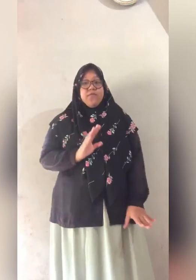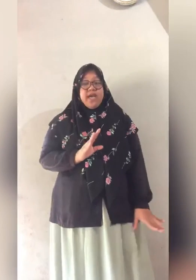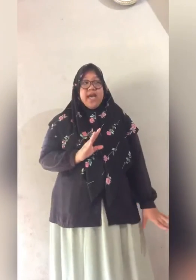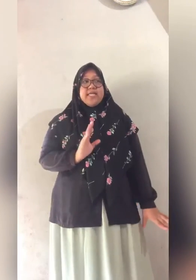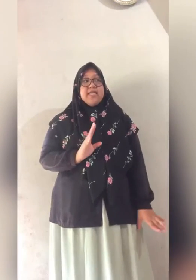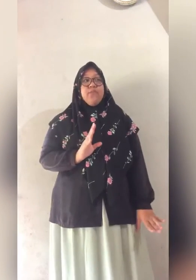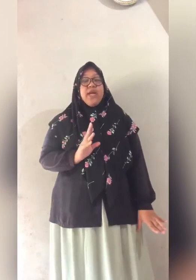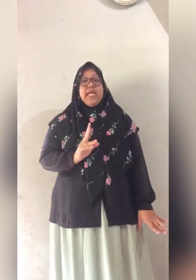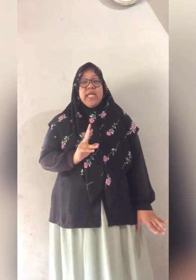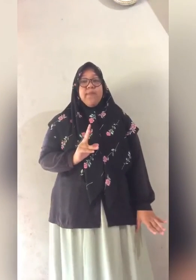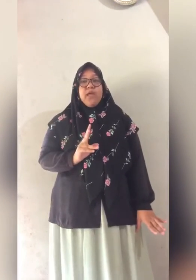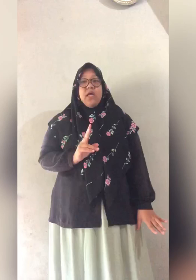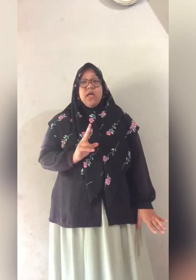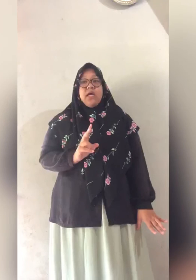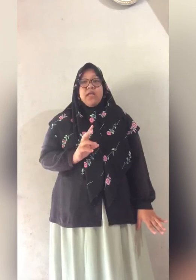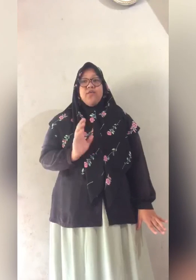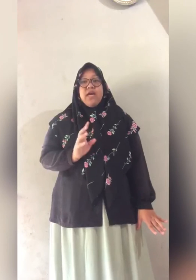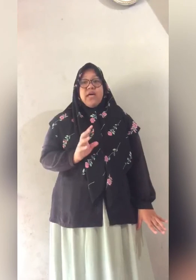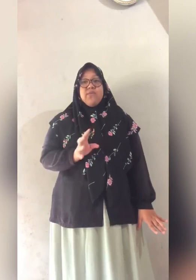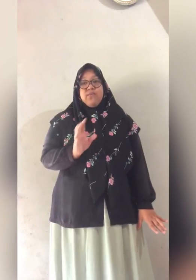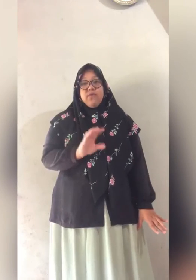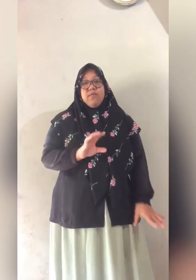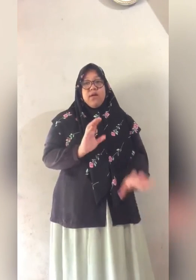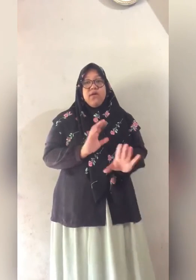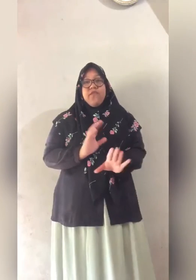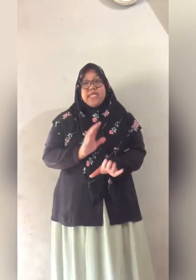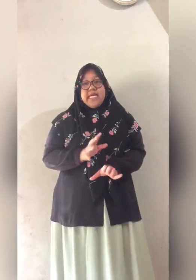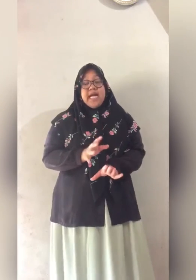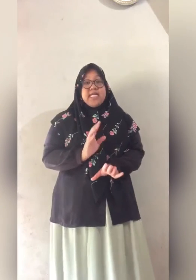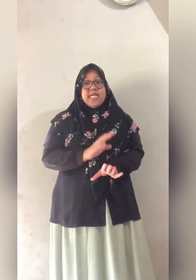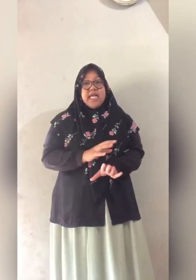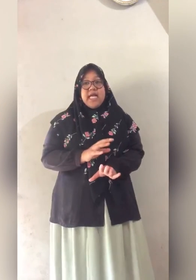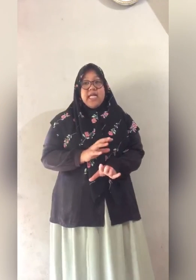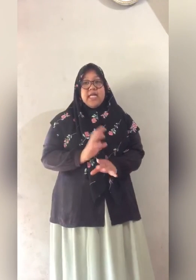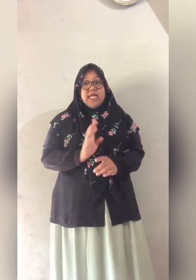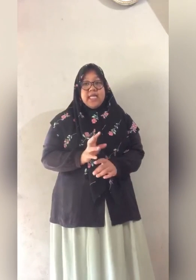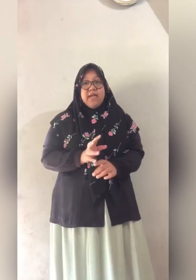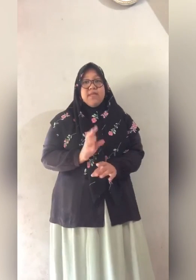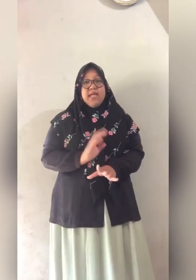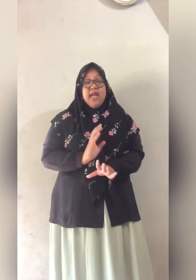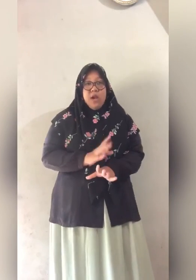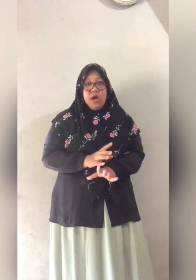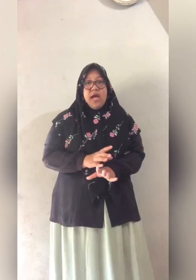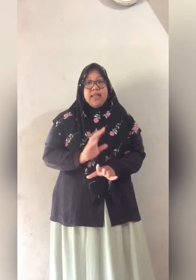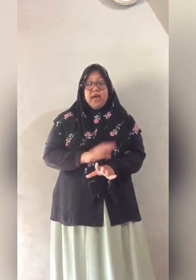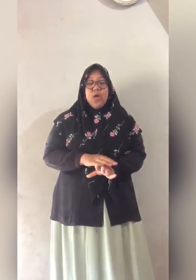umumnya IC campuran ini digunakan untuk mengkonversikan sinyal digital menjadi analog, atau